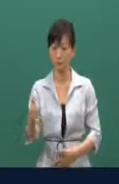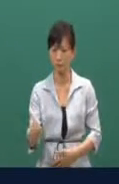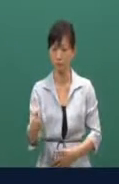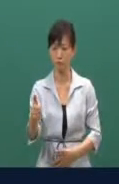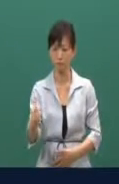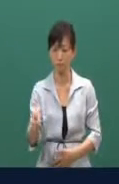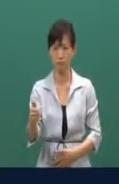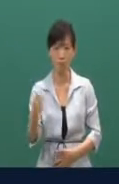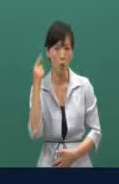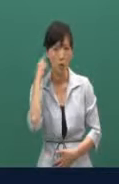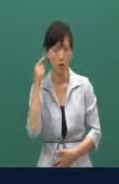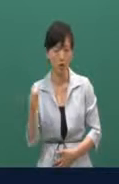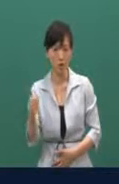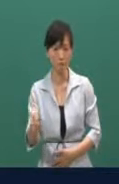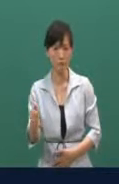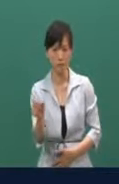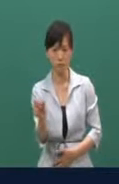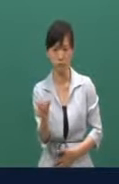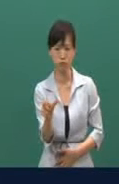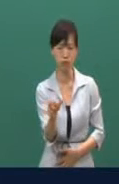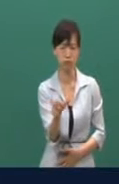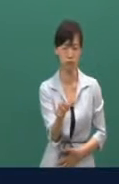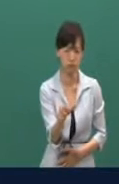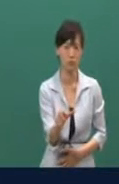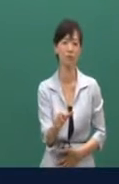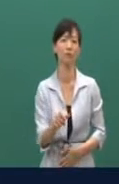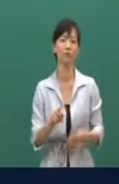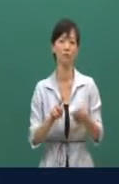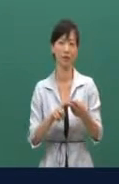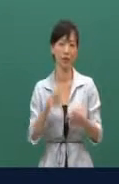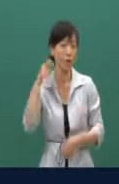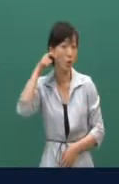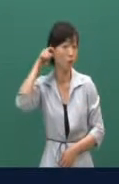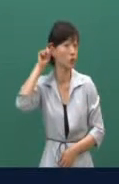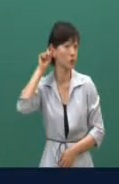テレビの音量を上げないと聞こえない、